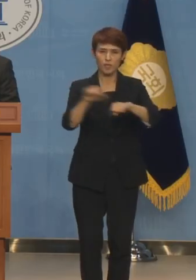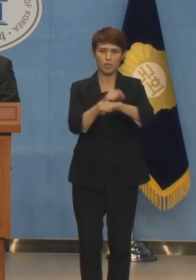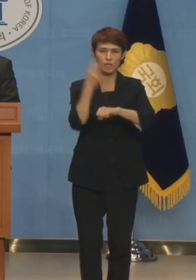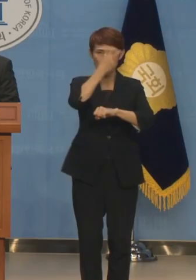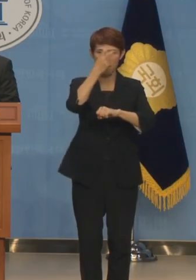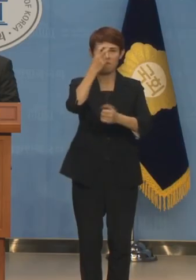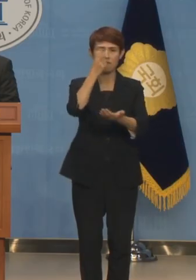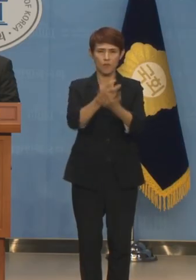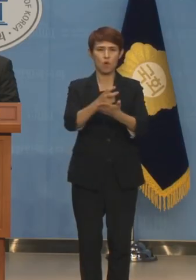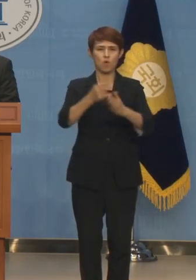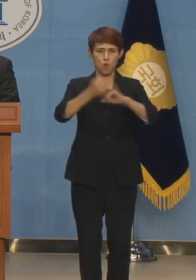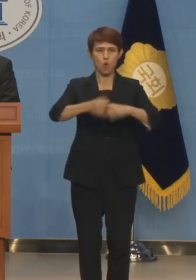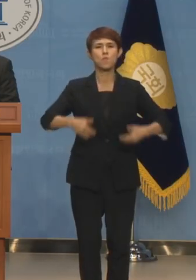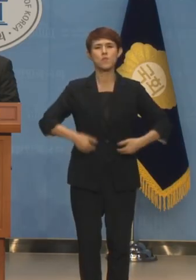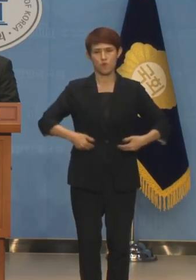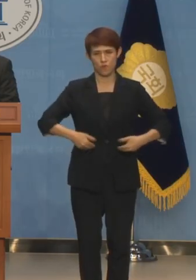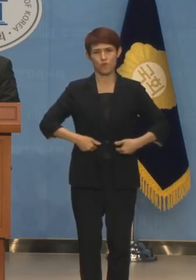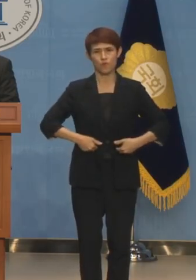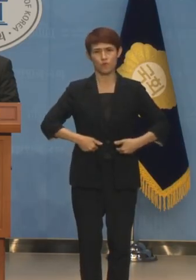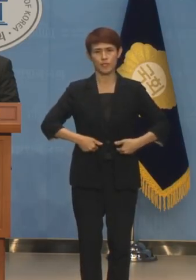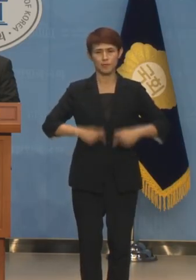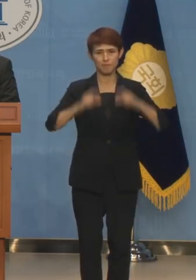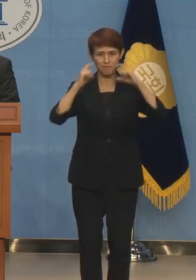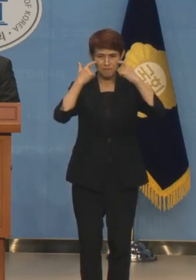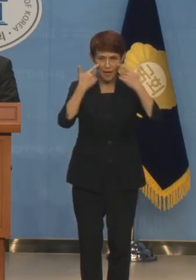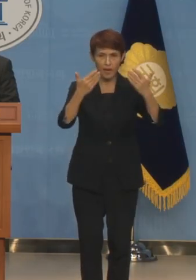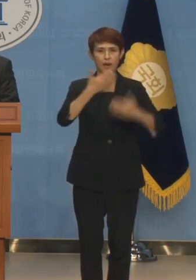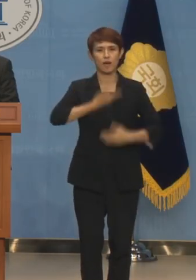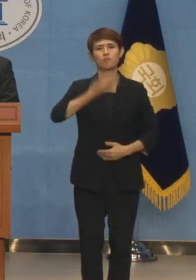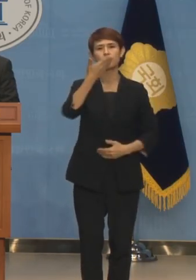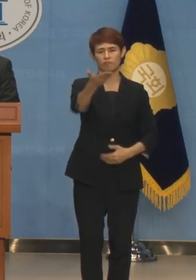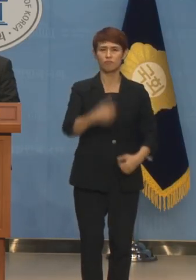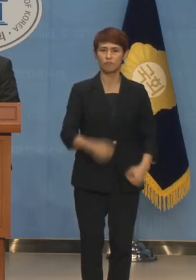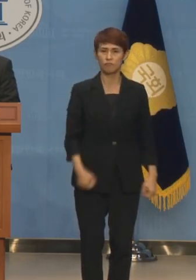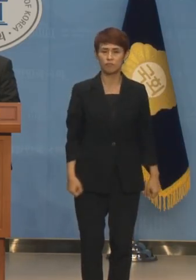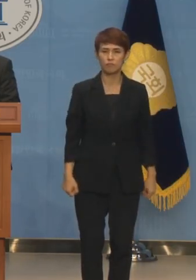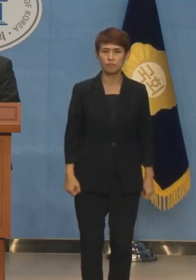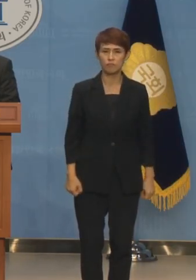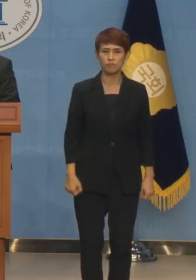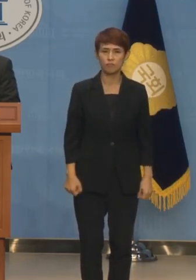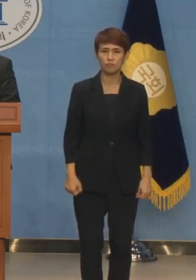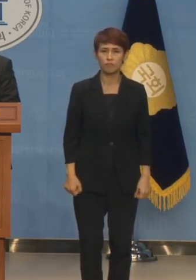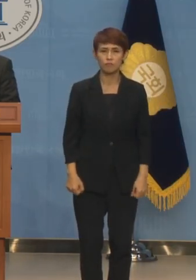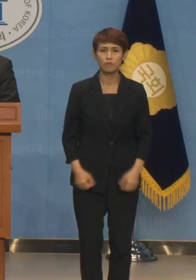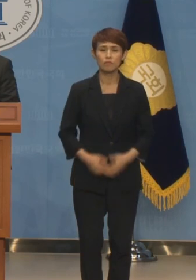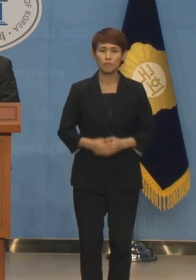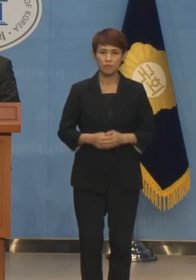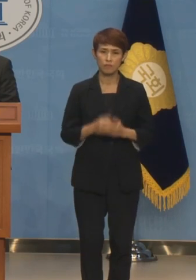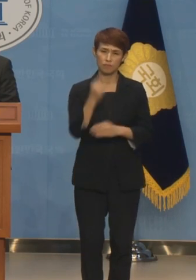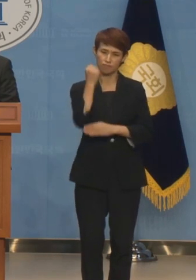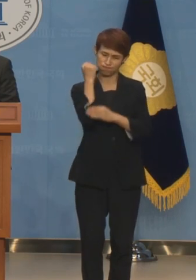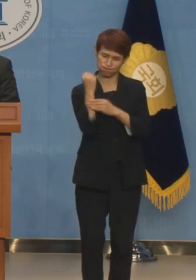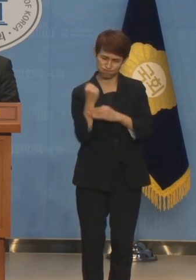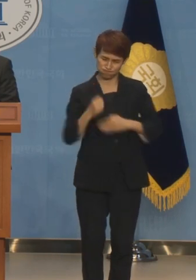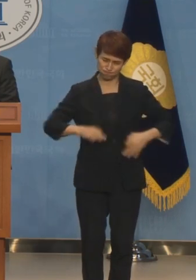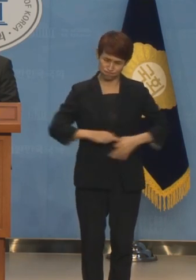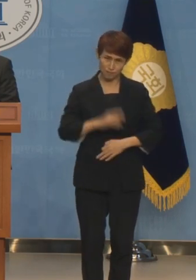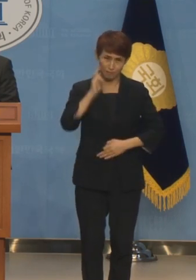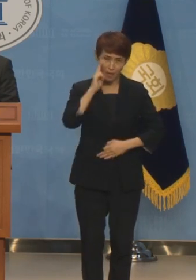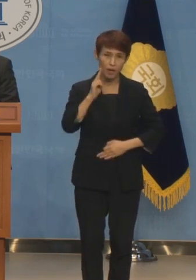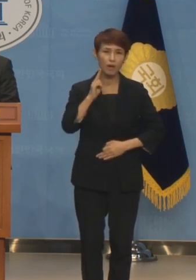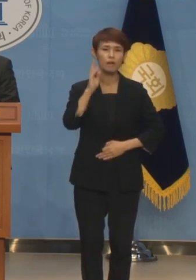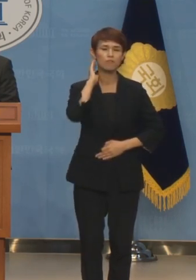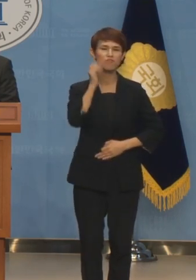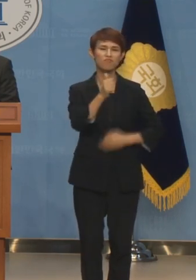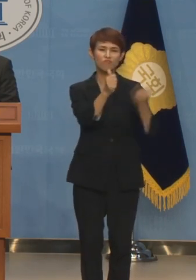여사를 둘러싼 의혹을 규명할 수 없음을 명확히 보여줍니다. 부패 완판, 윤석열